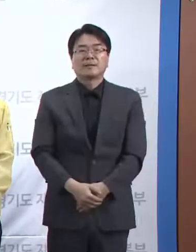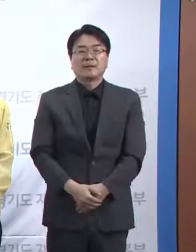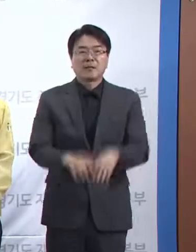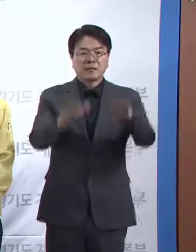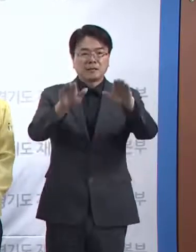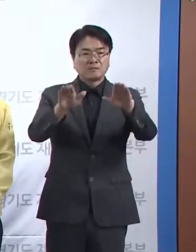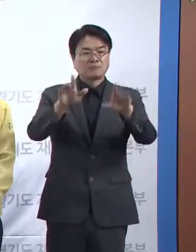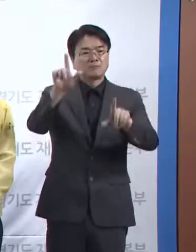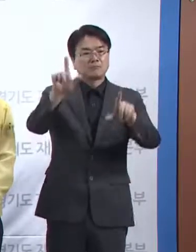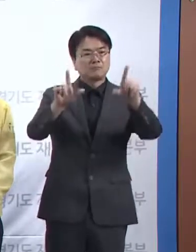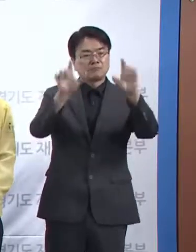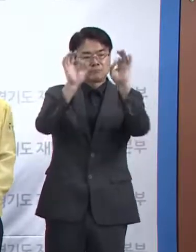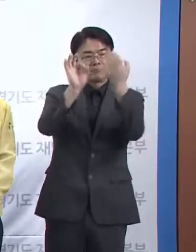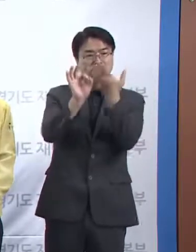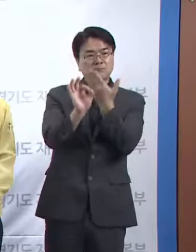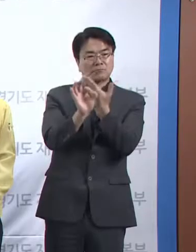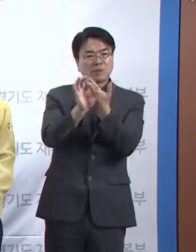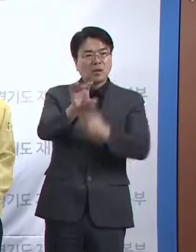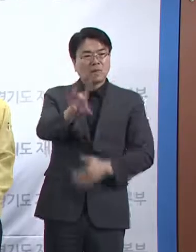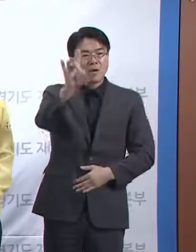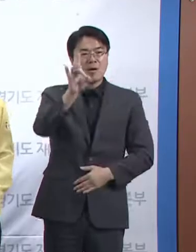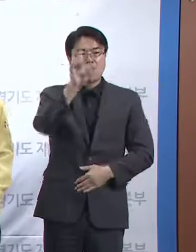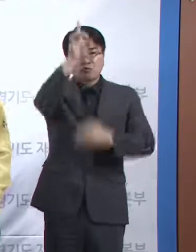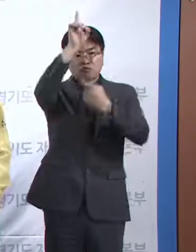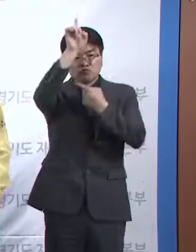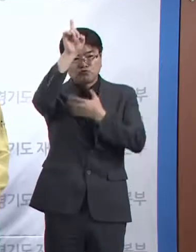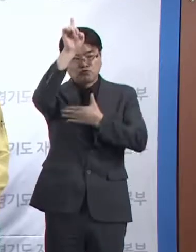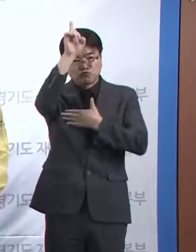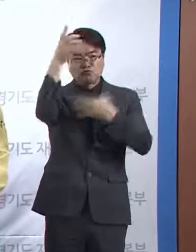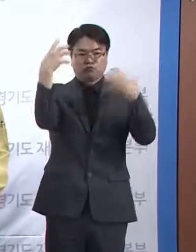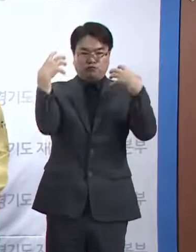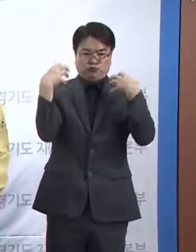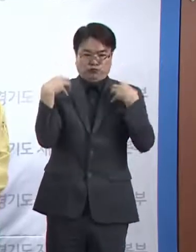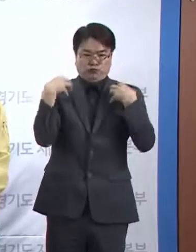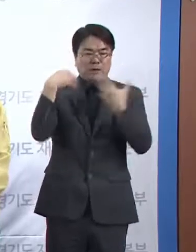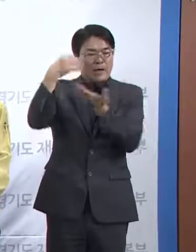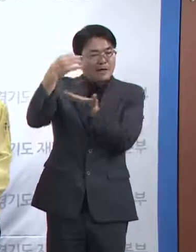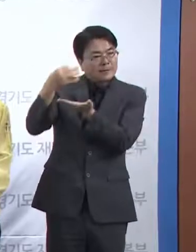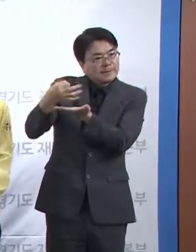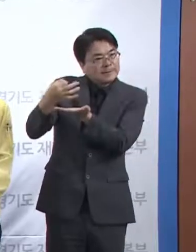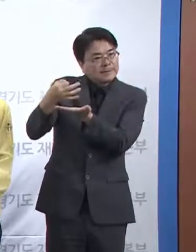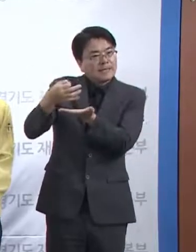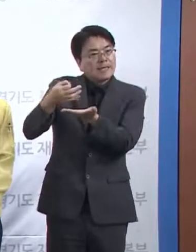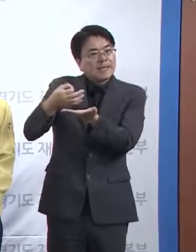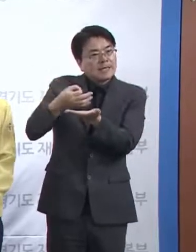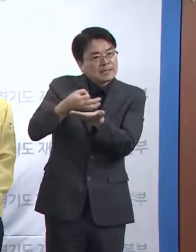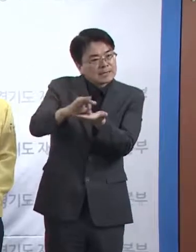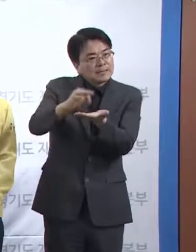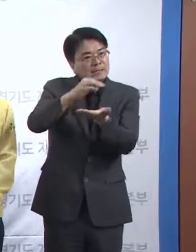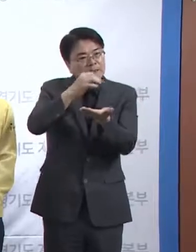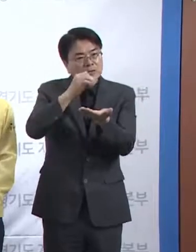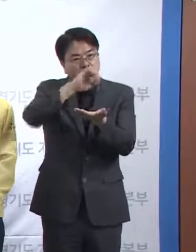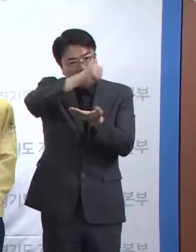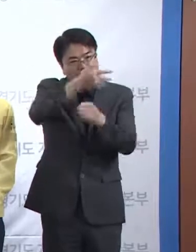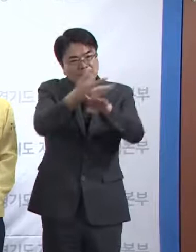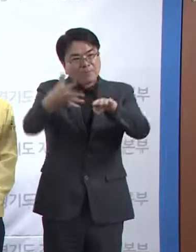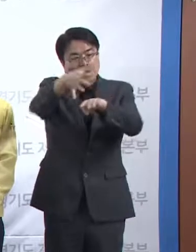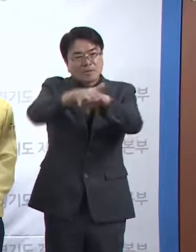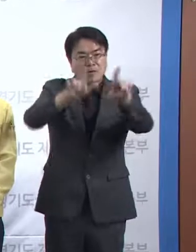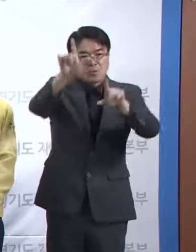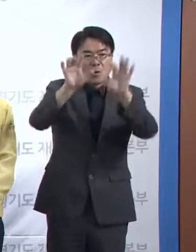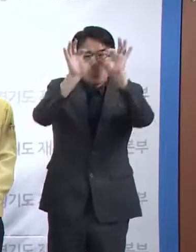지금 상황은 일단 정부의 재정 집행 상황을 좀 봐가면서 또 우리 경제 상황이 어떻게